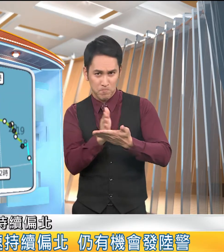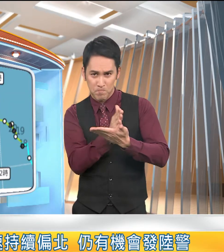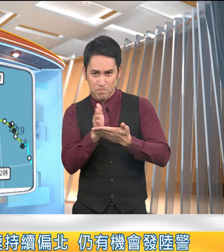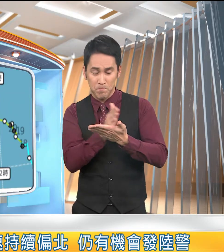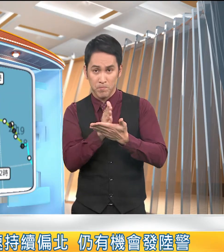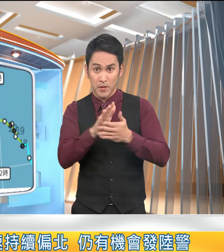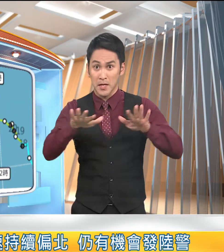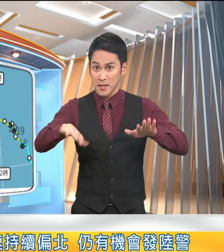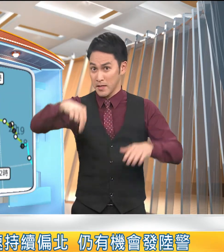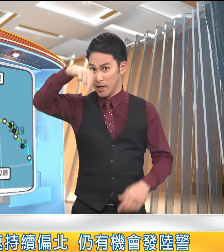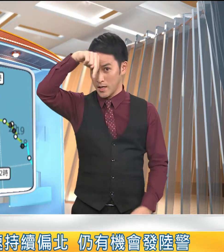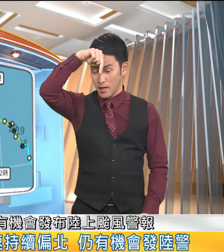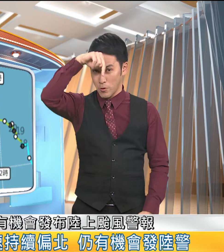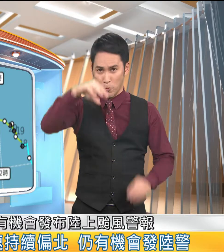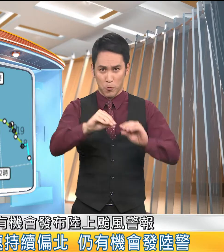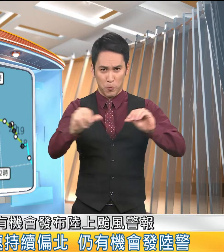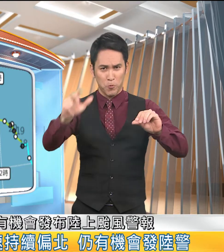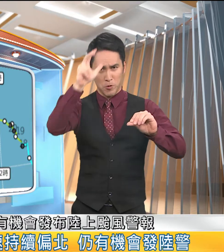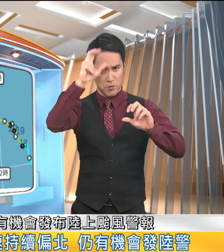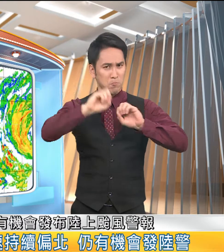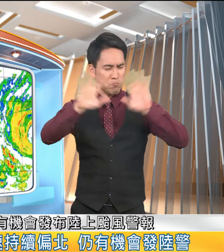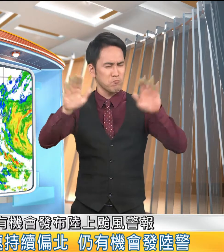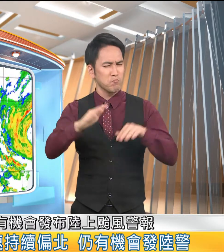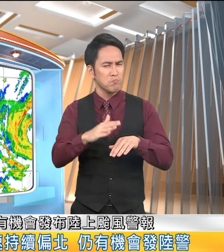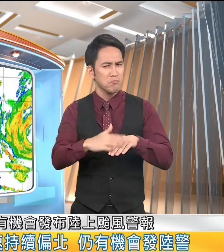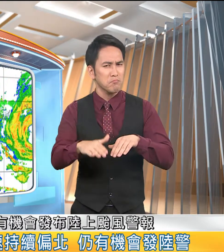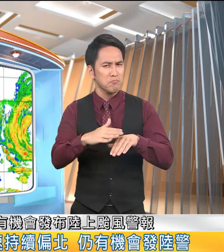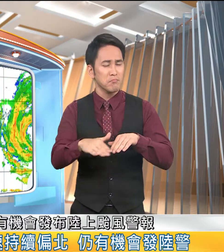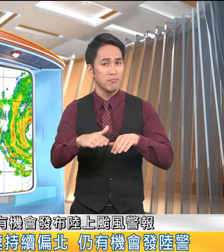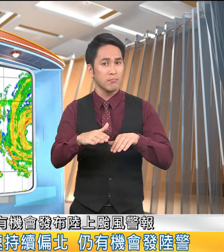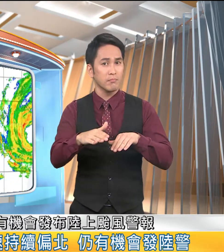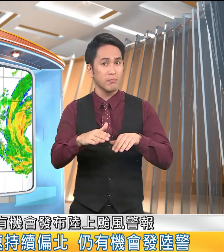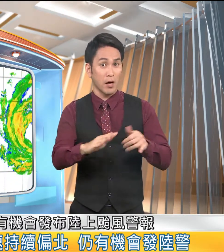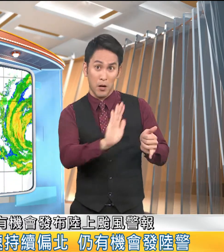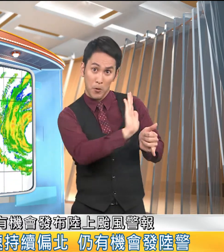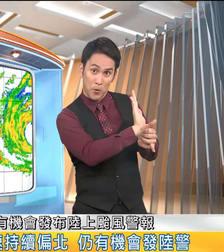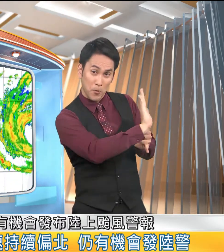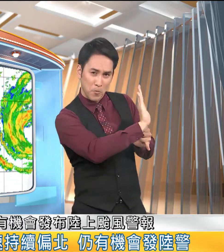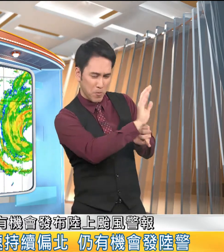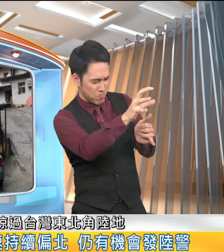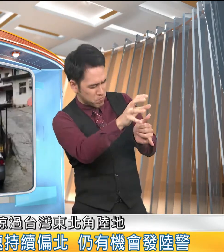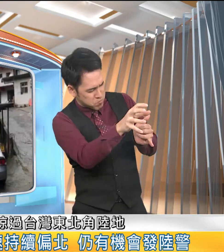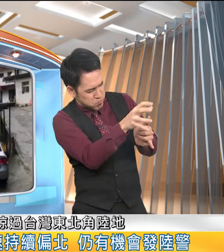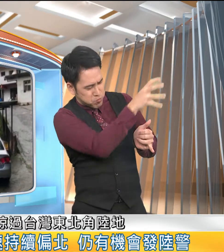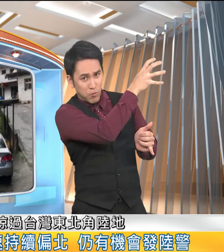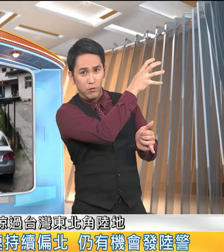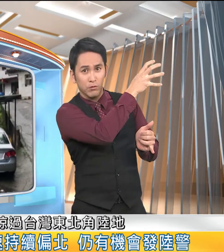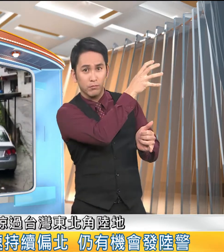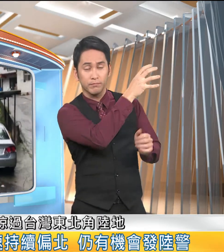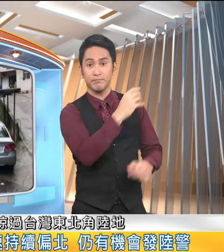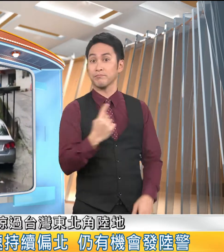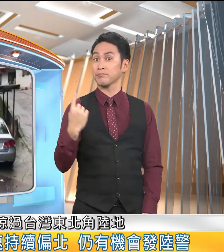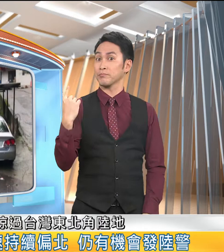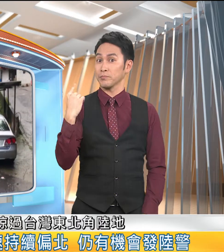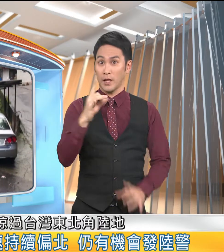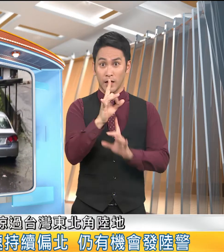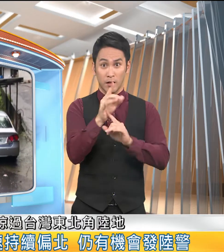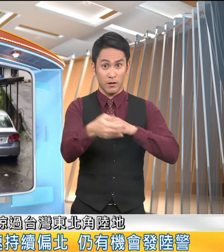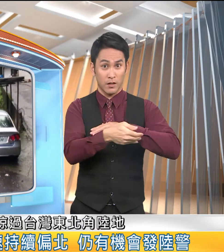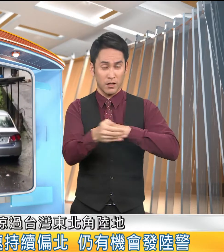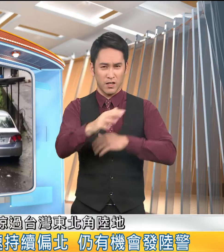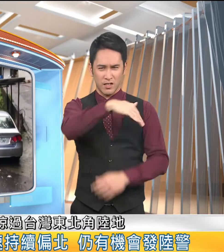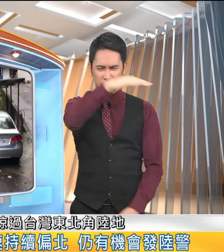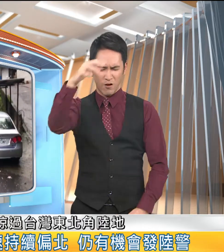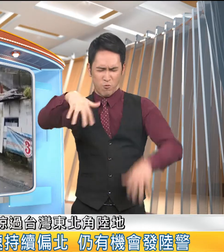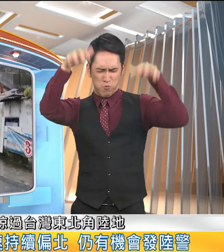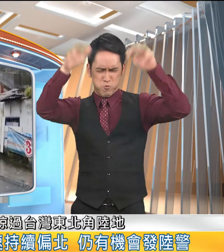气象局表示今天下午仍然有机会发布陆上台风警报，但是可能是擦边掠过台湾东北